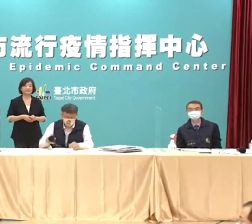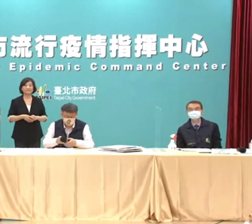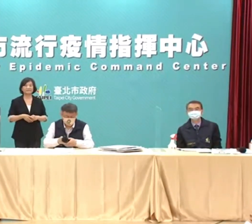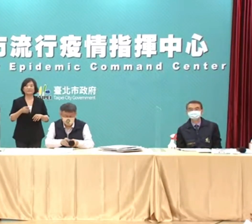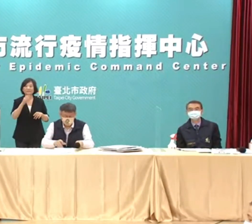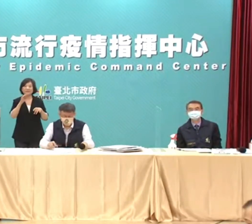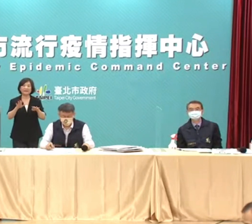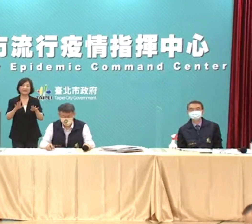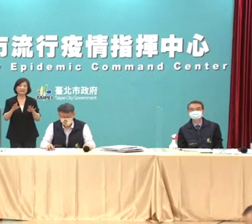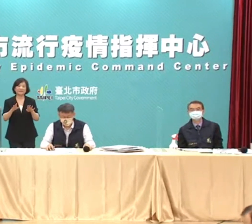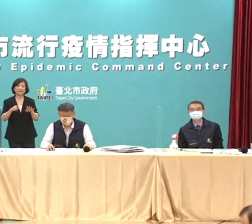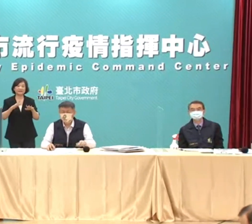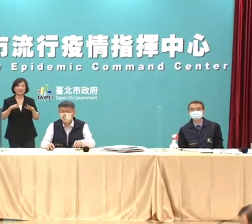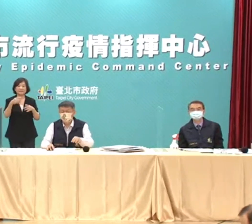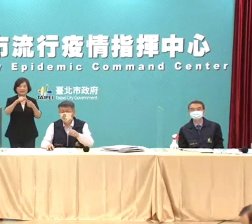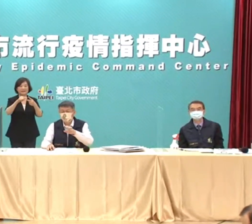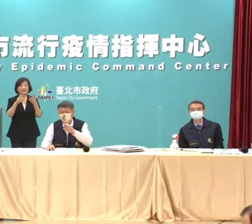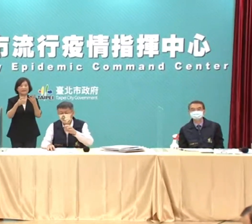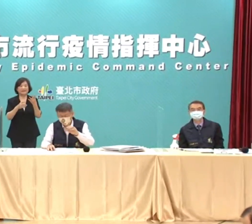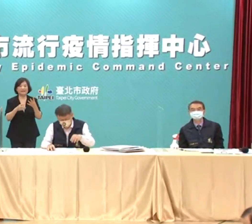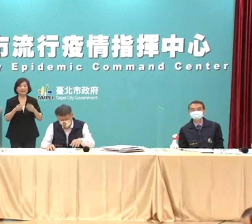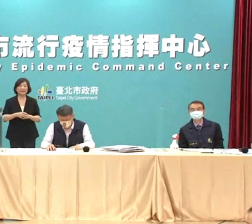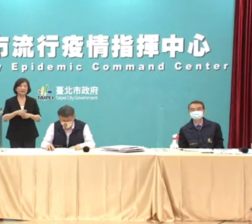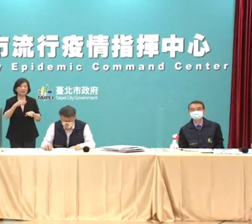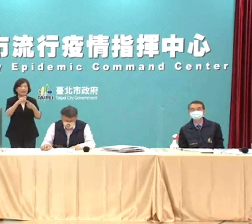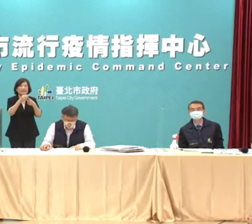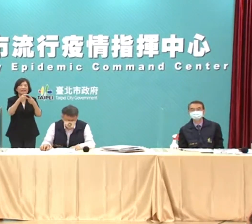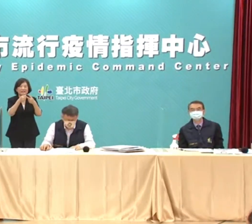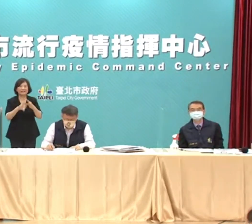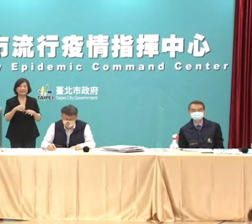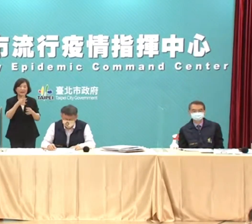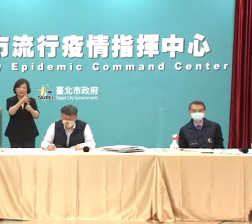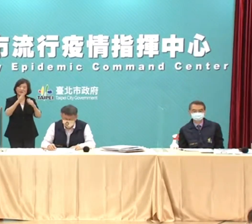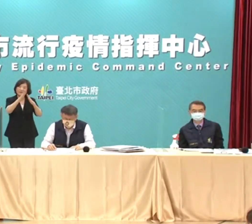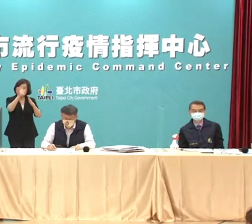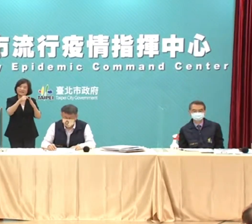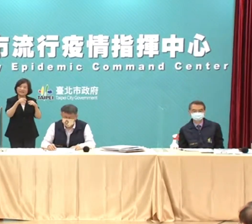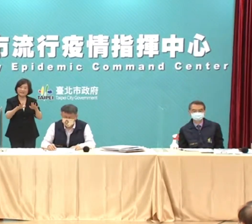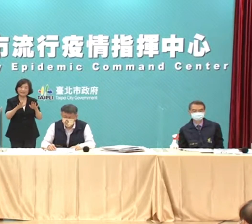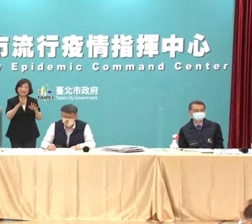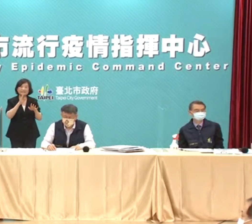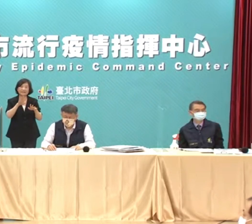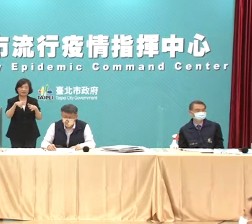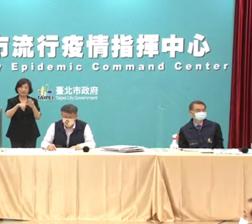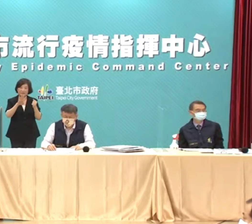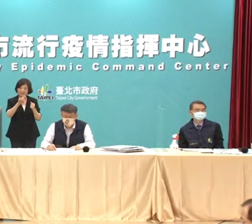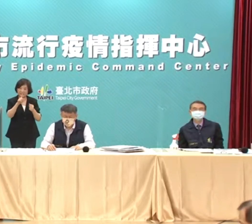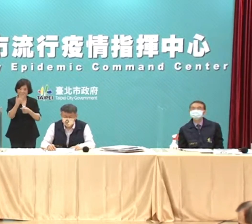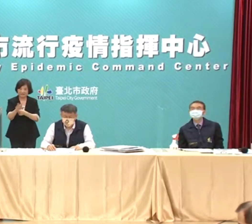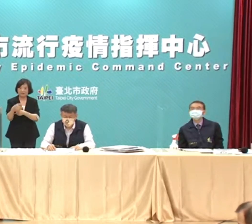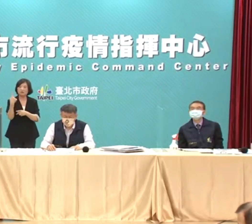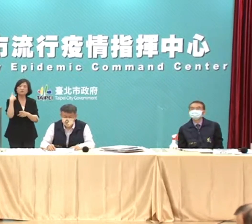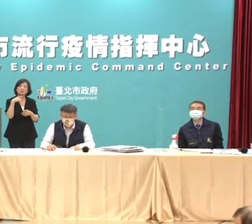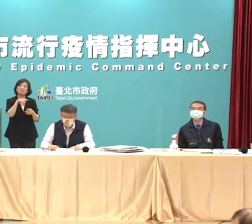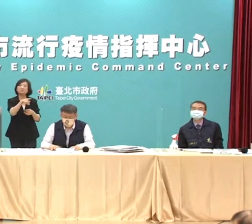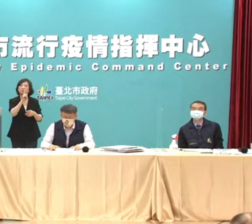市场副市长好，我这边有四题来提问，那我可能一题一题也问好了。然后市长第一个跟你请教，就是今天死亡41的，那对比你昨天说，如